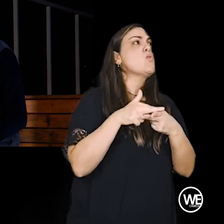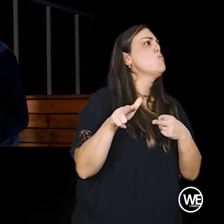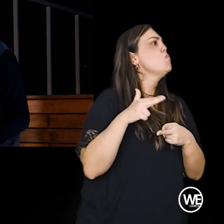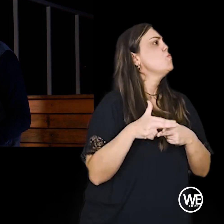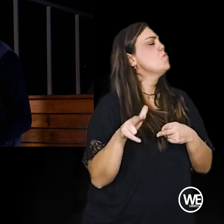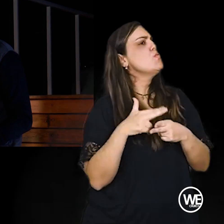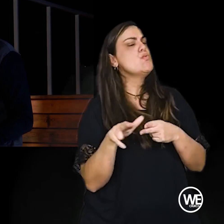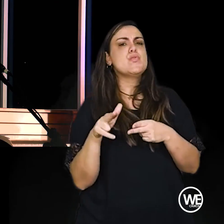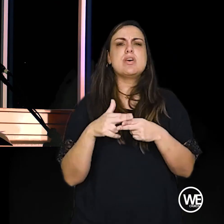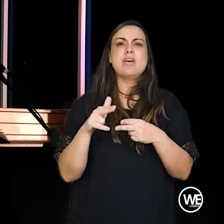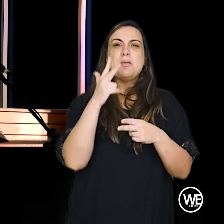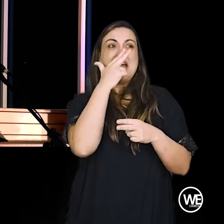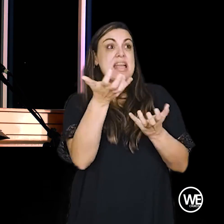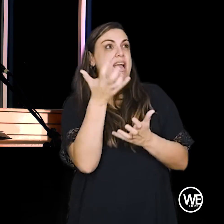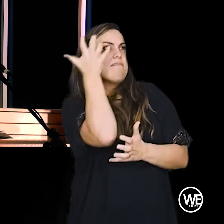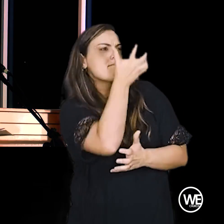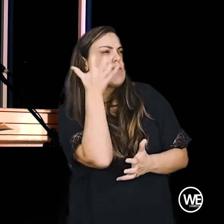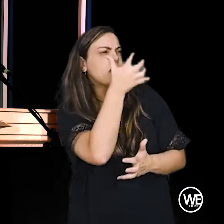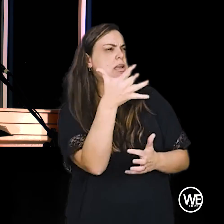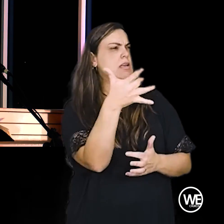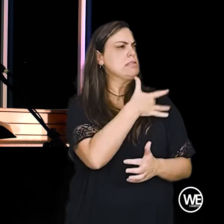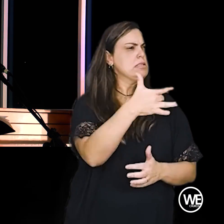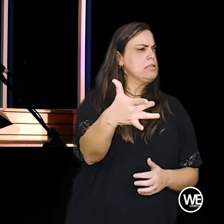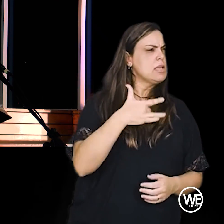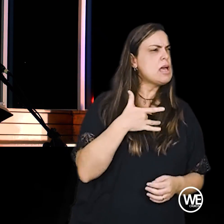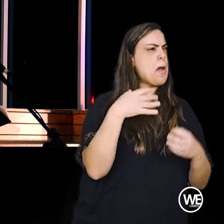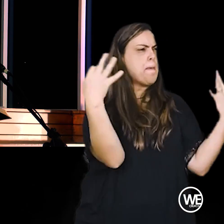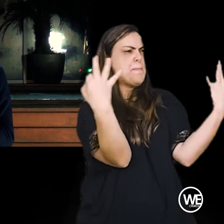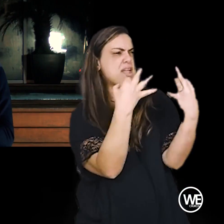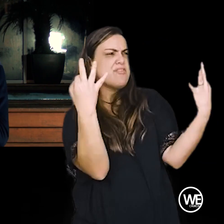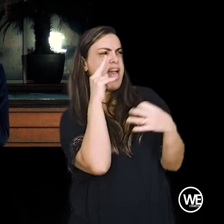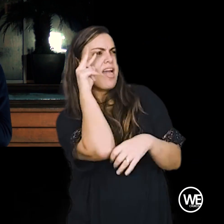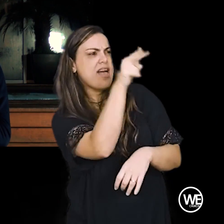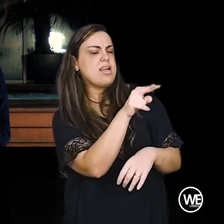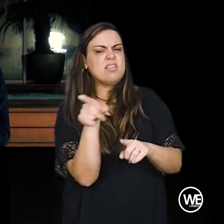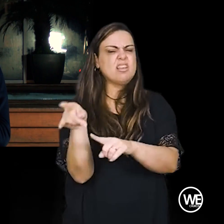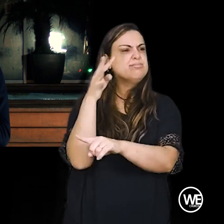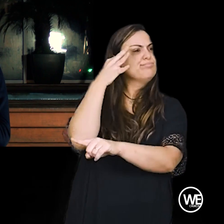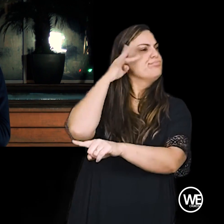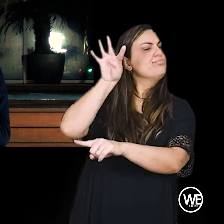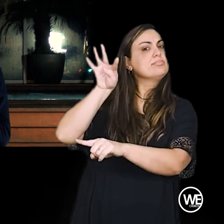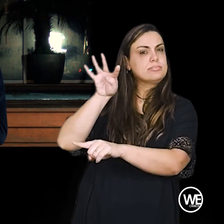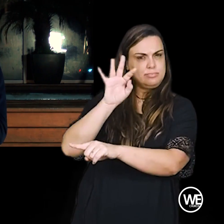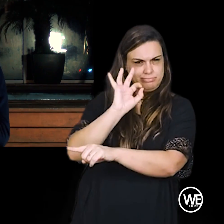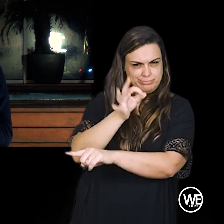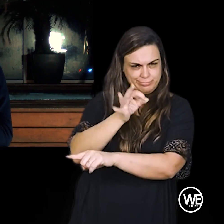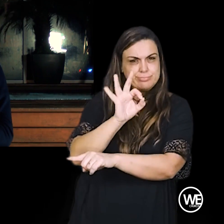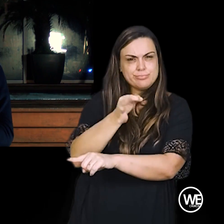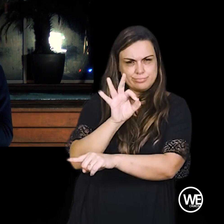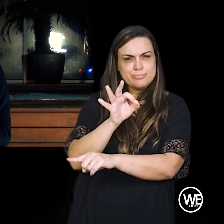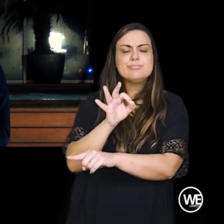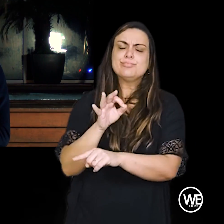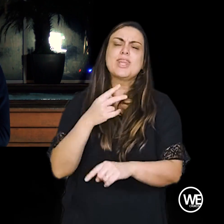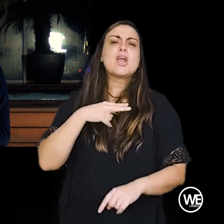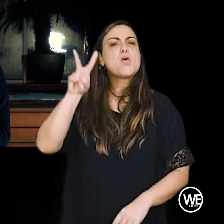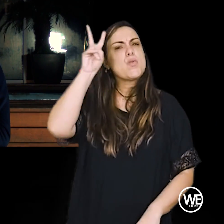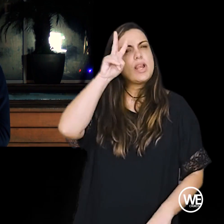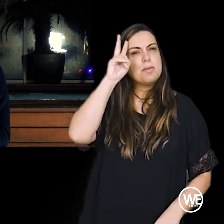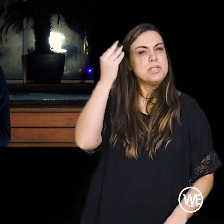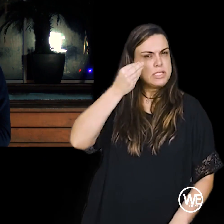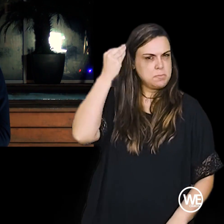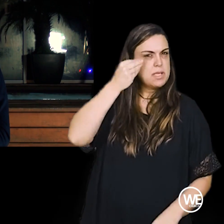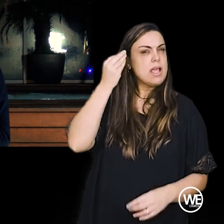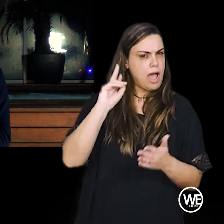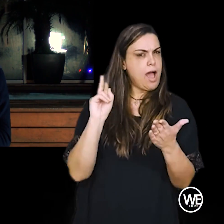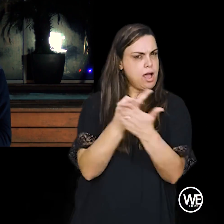pessoas saudáveis, pessoas lindas, perfeitas. E eu me lembro, estudando esse texto, de uma